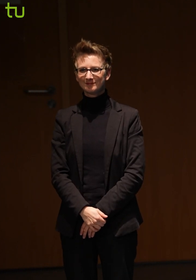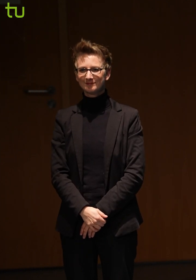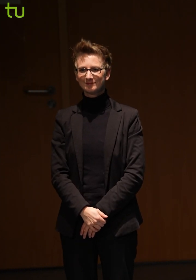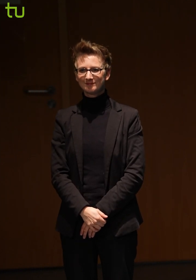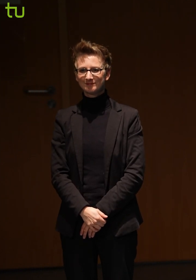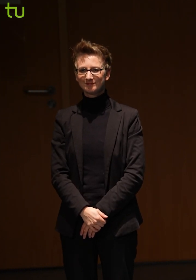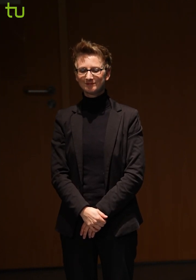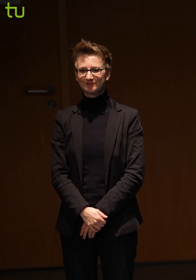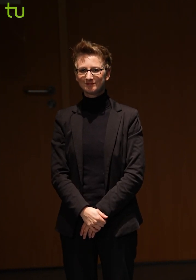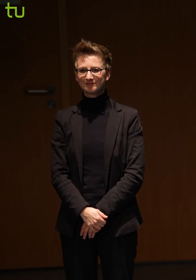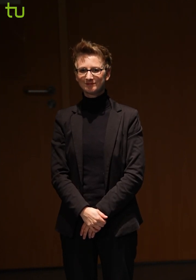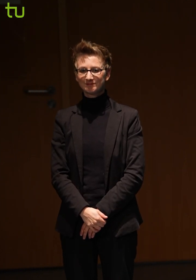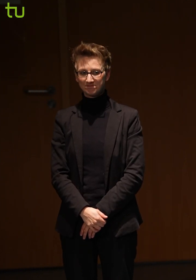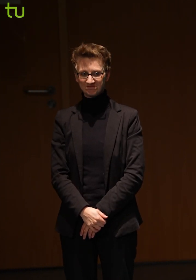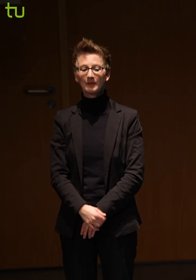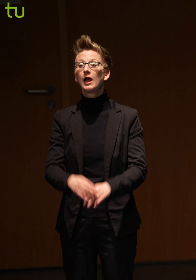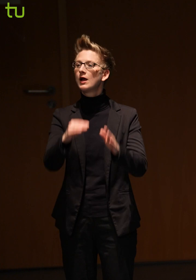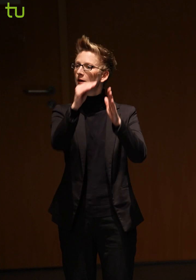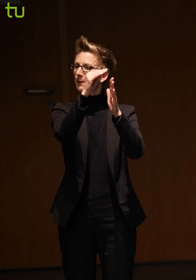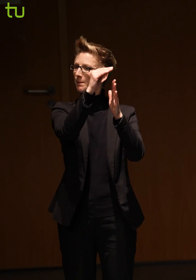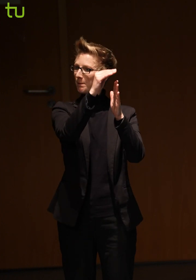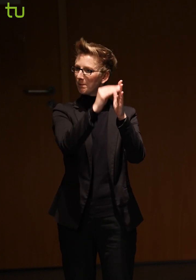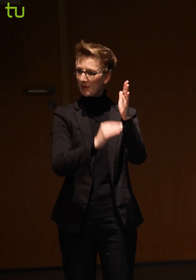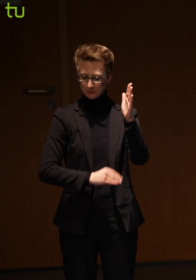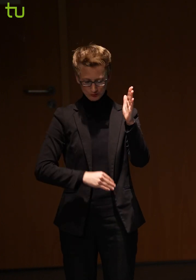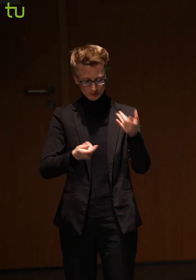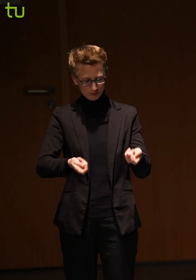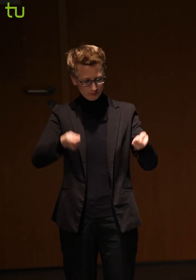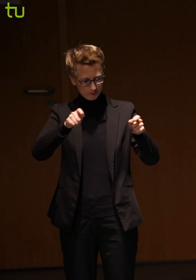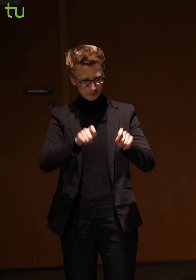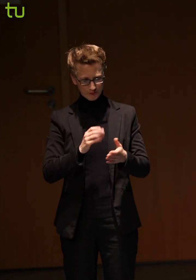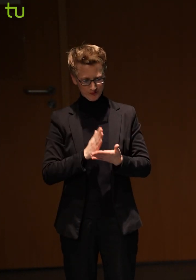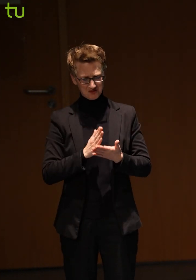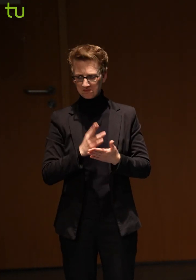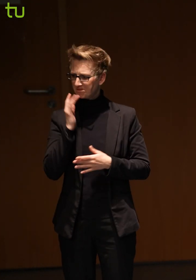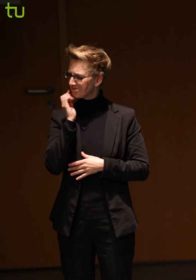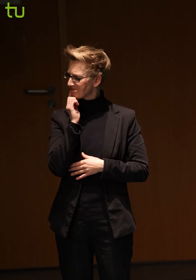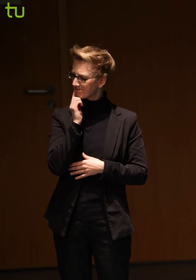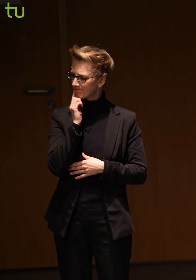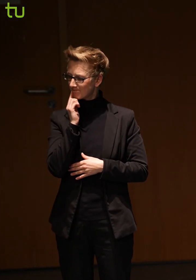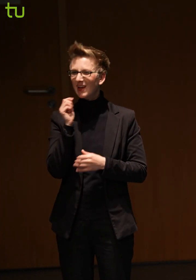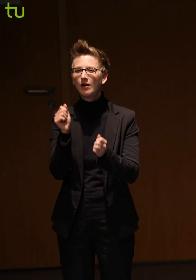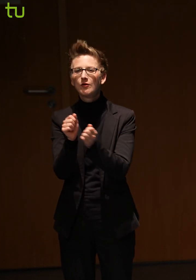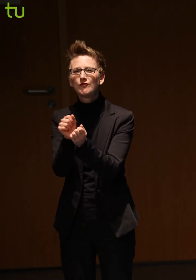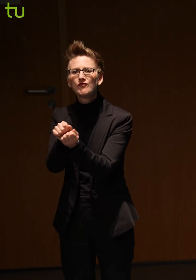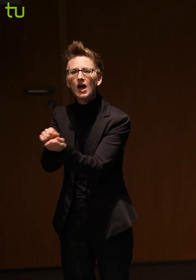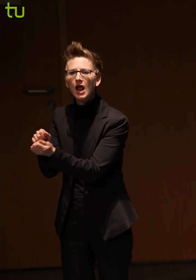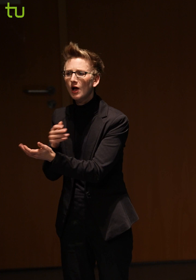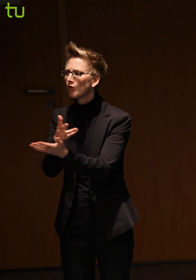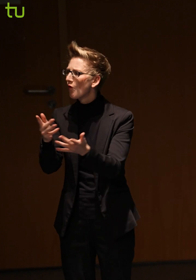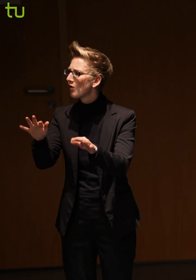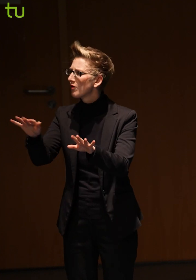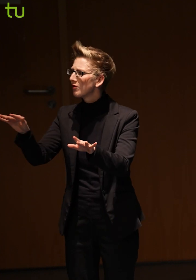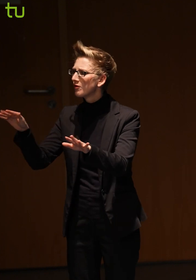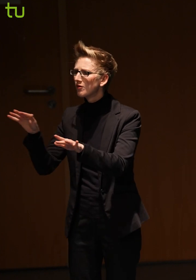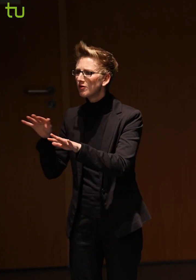Als das Manuskript abgeschlossen war, stellte sich die Frage nach dem Verlag. Glücklicherweise gab es so etwas wie einen logischen Publisher, und das